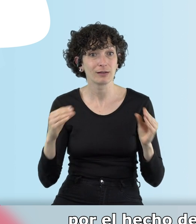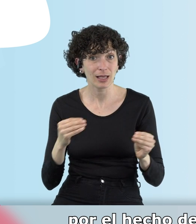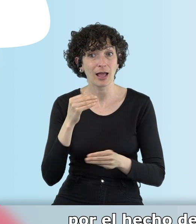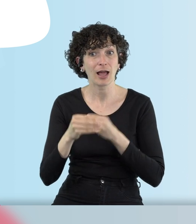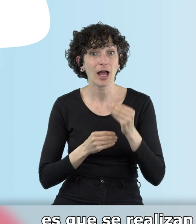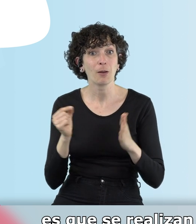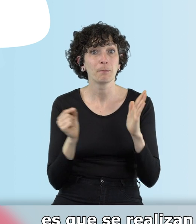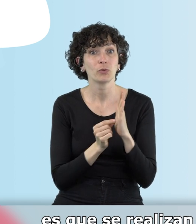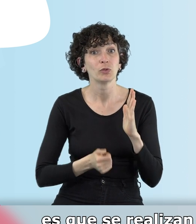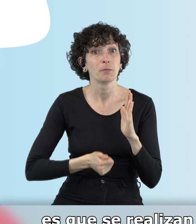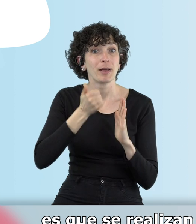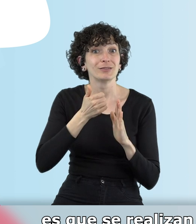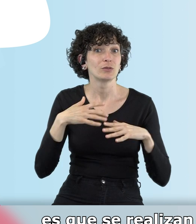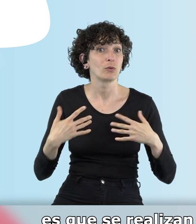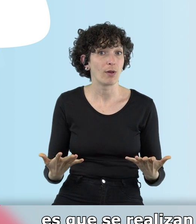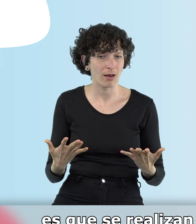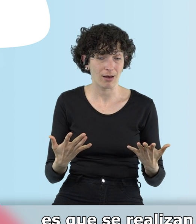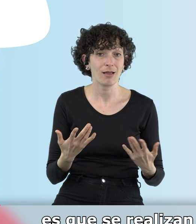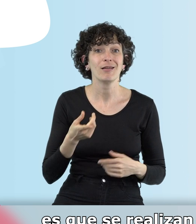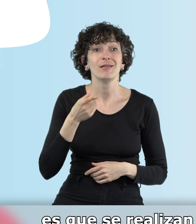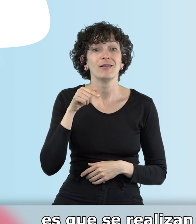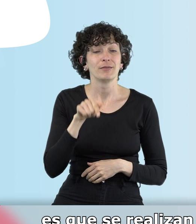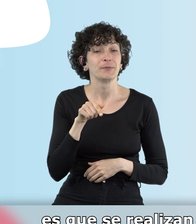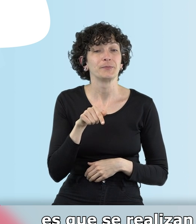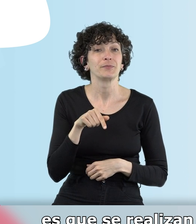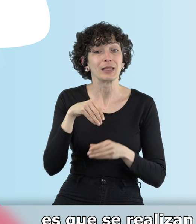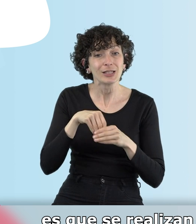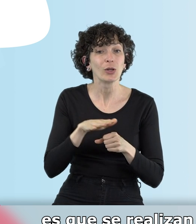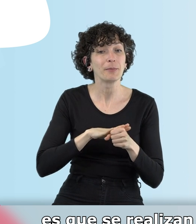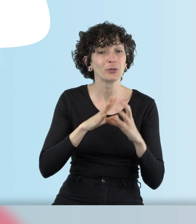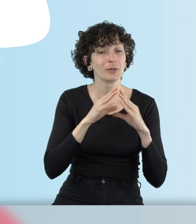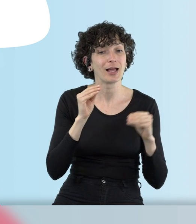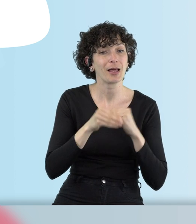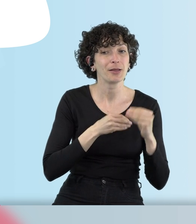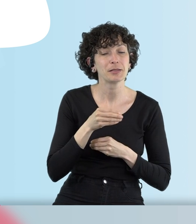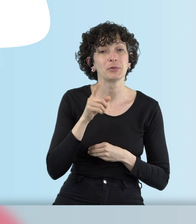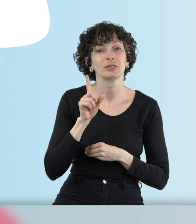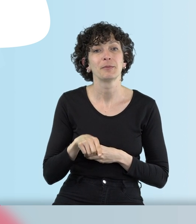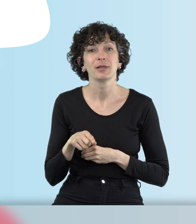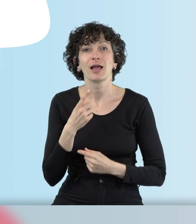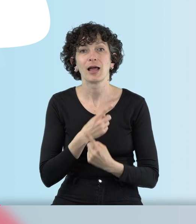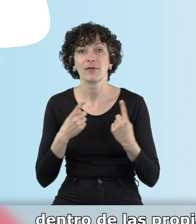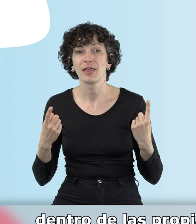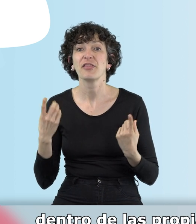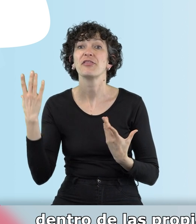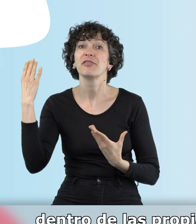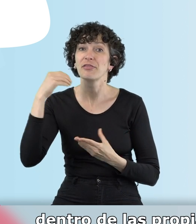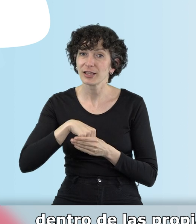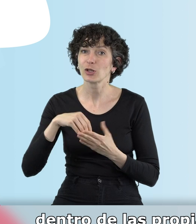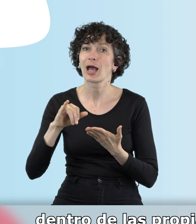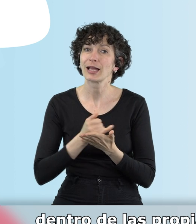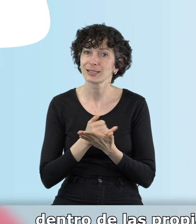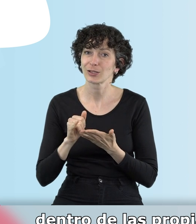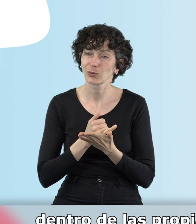las universidades es que se realizan no solamente en el ámbito universitario, sino en muchos casos integradas dentro de las